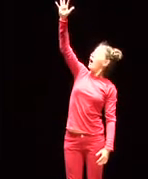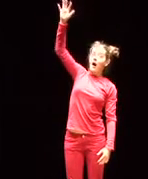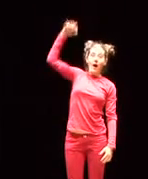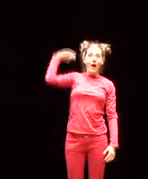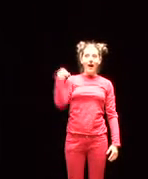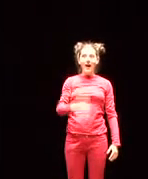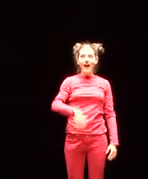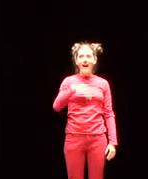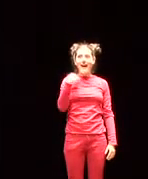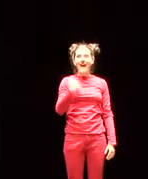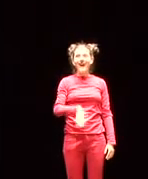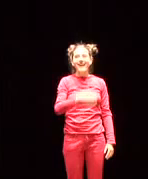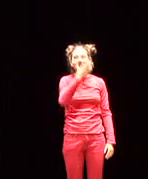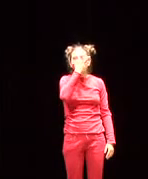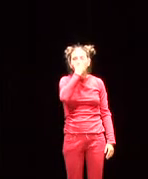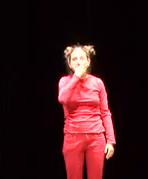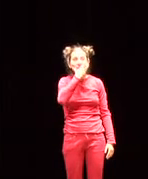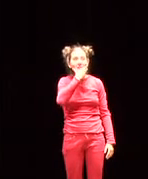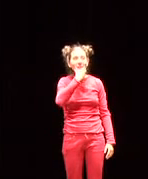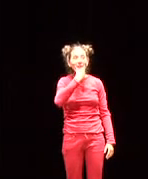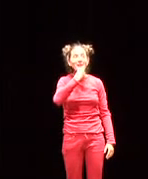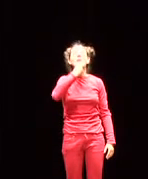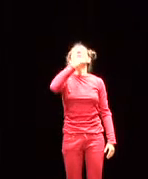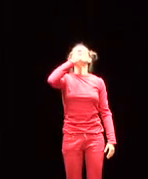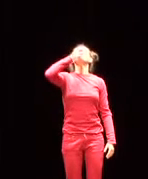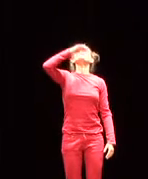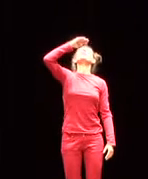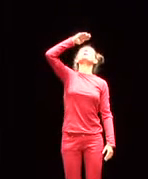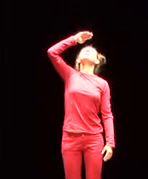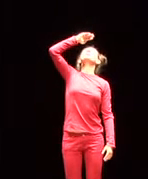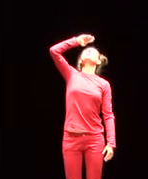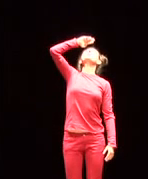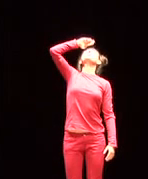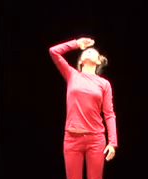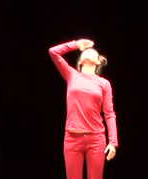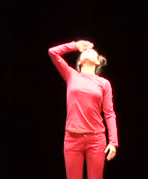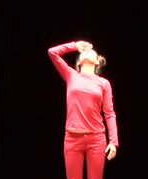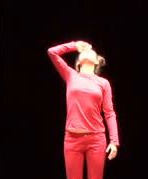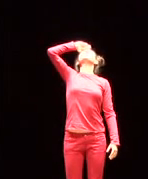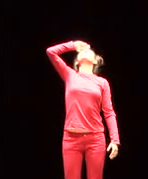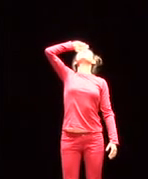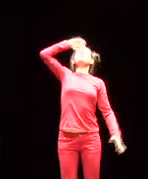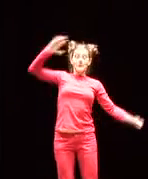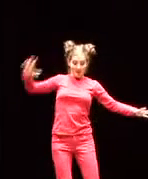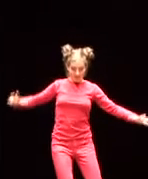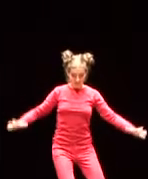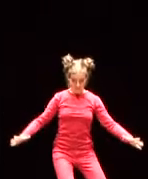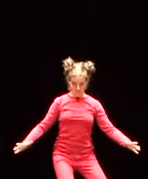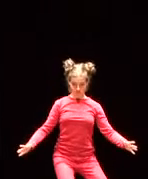haut, aussi beau, si beau. Plus haut que le ciel,